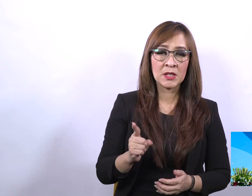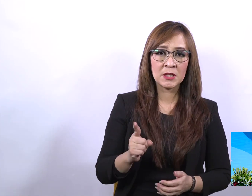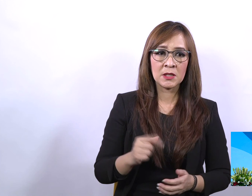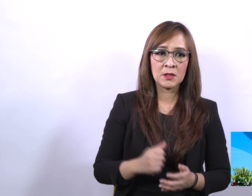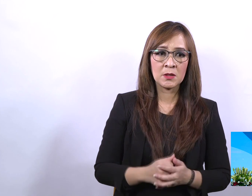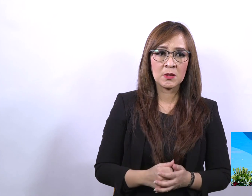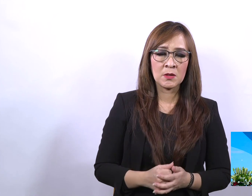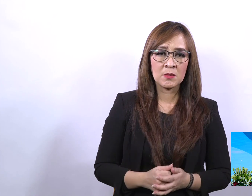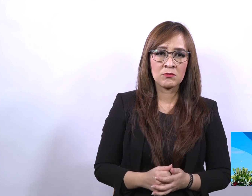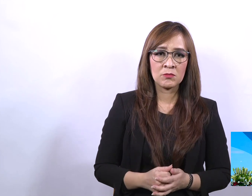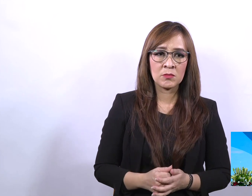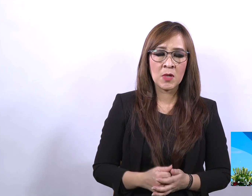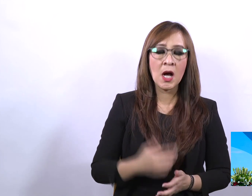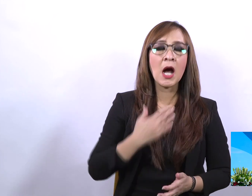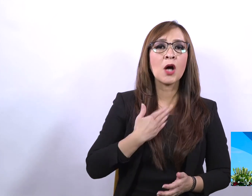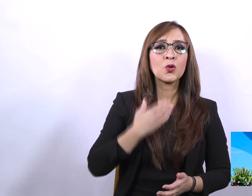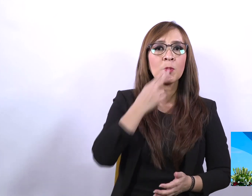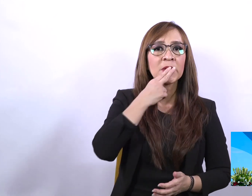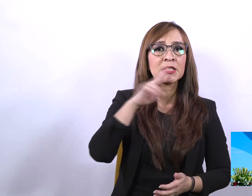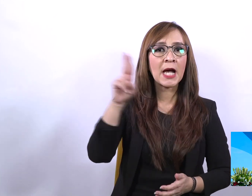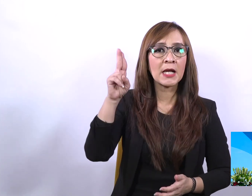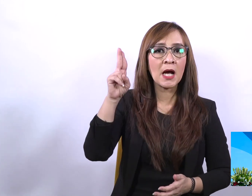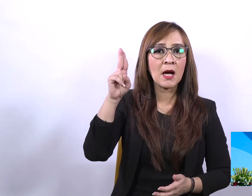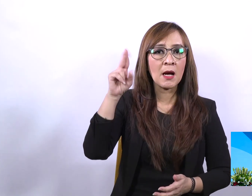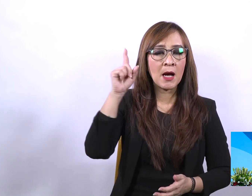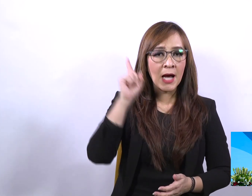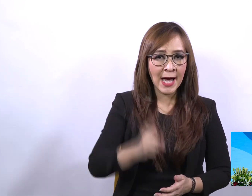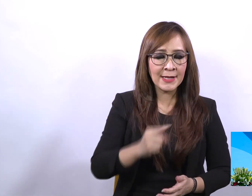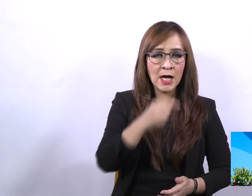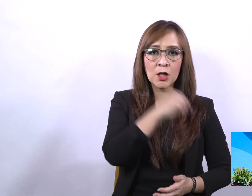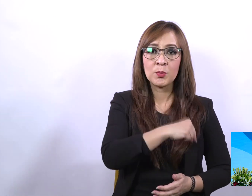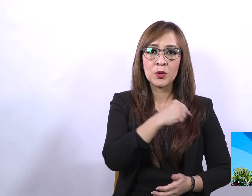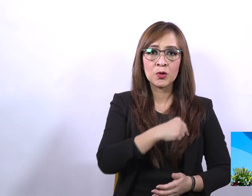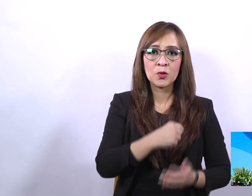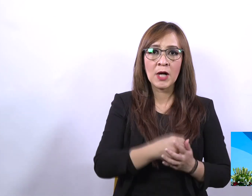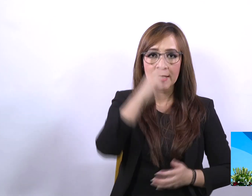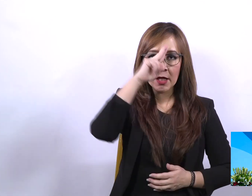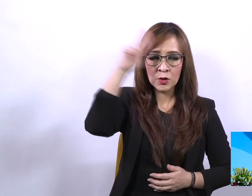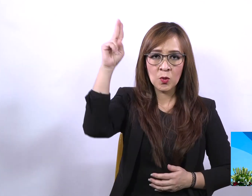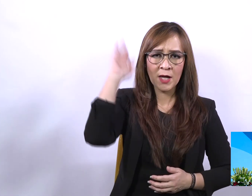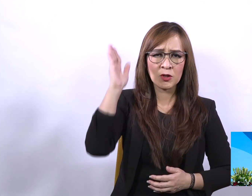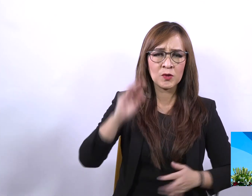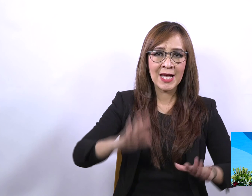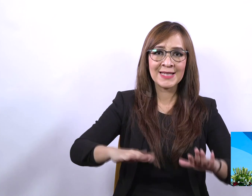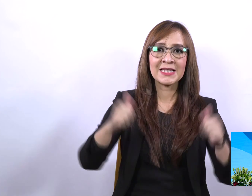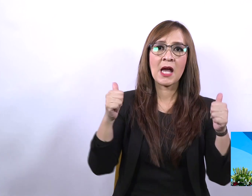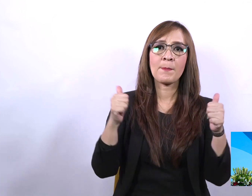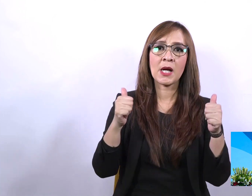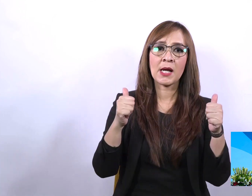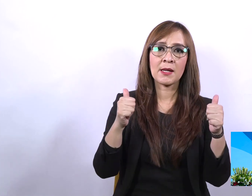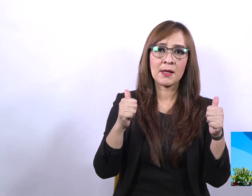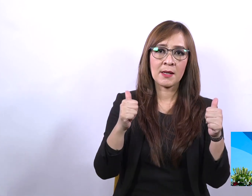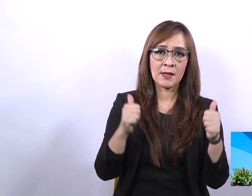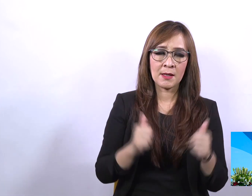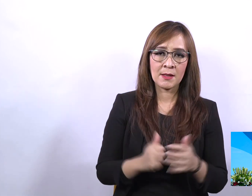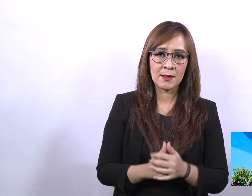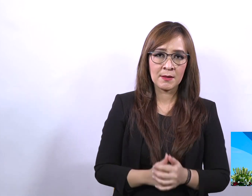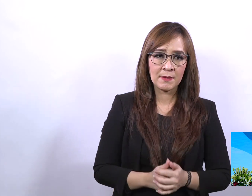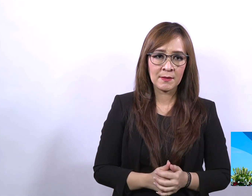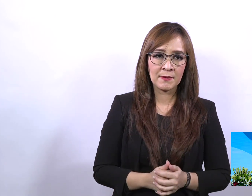perhitungan ku enggak jelas lagi aku percaya masih ada keberuntungan yang Tuhan sediakan gue lengkap